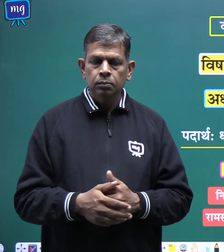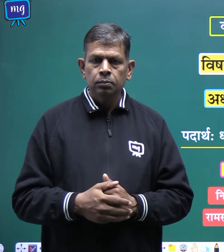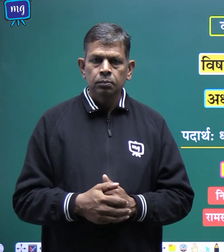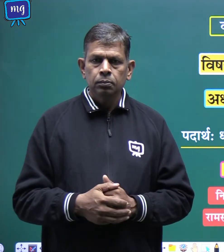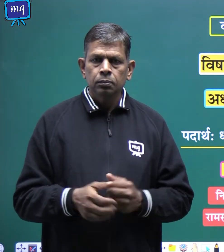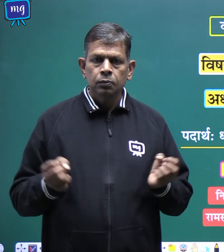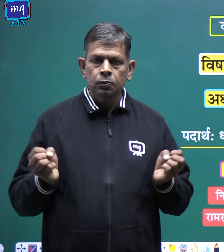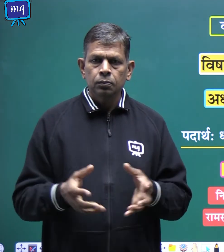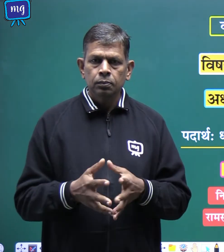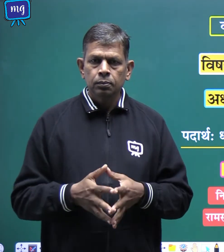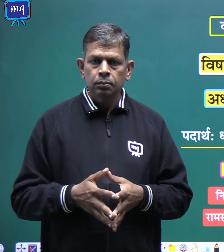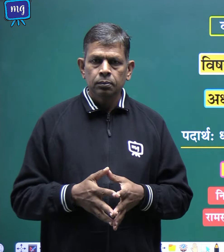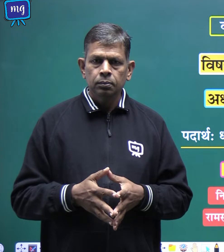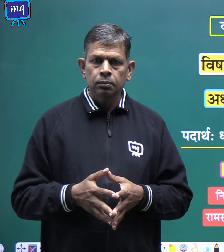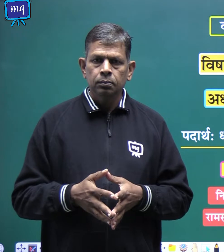शुरू करें।